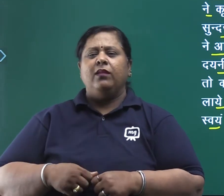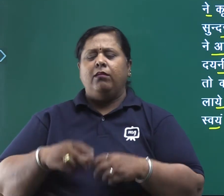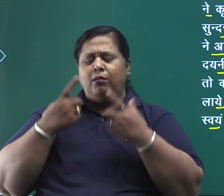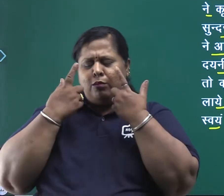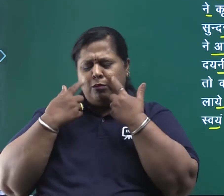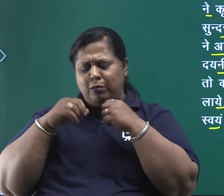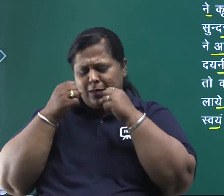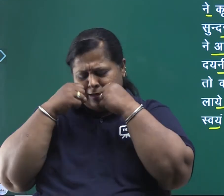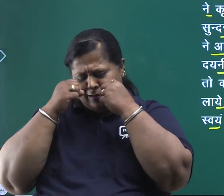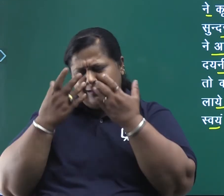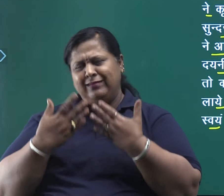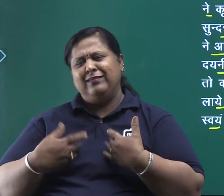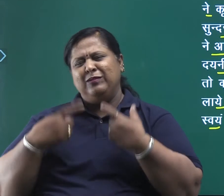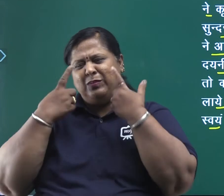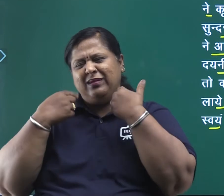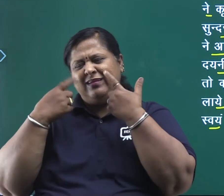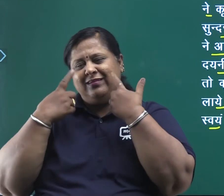रो पड़ी।